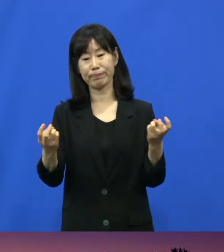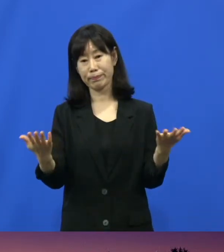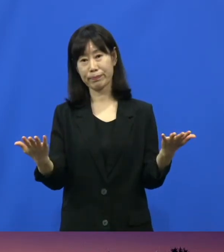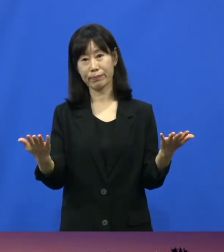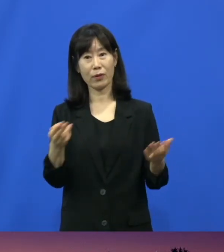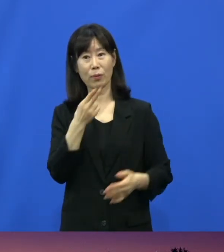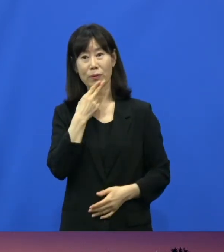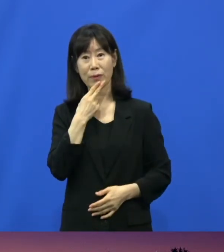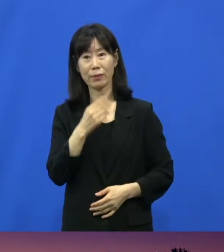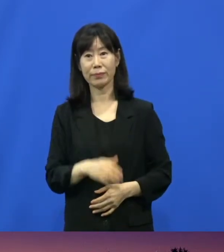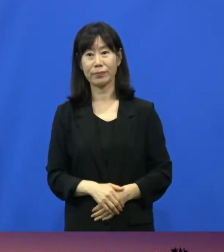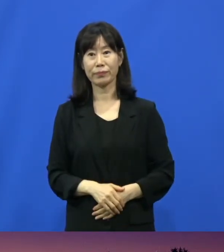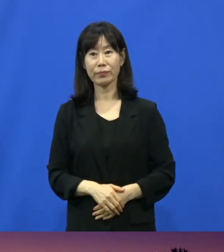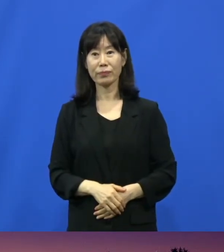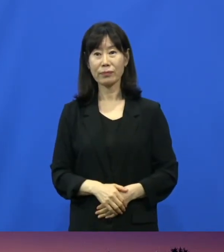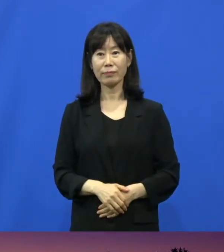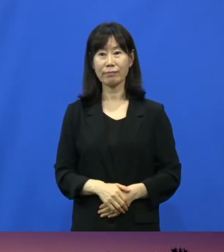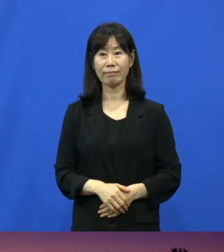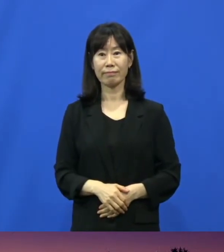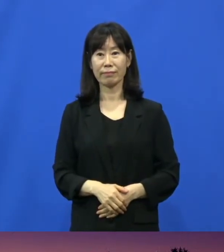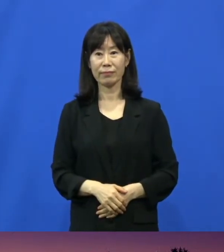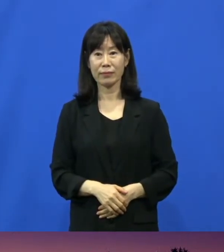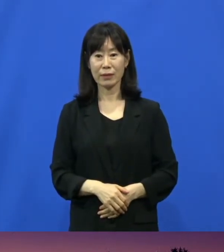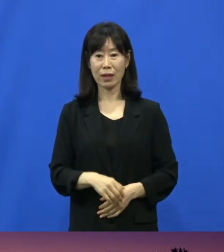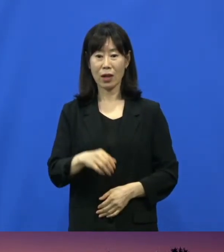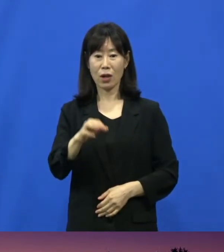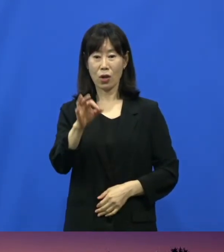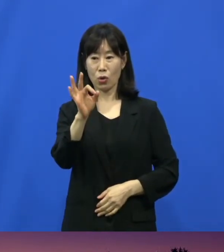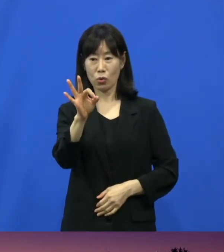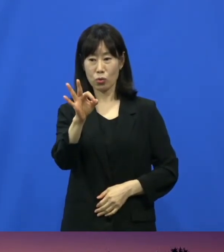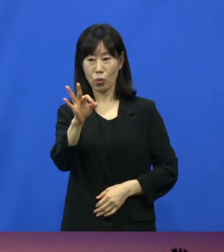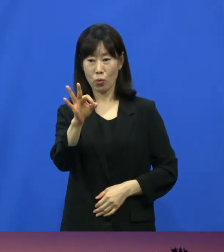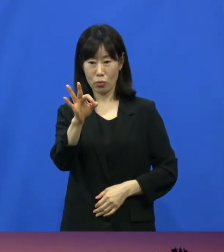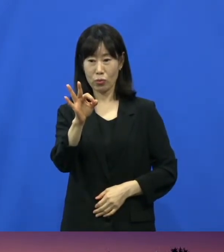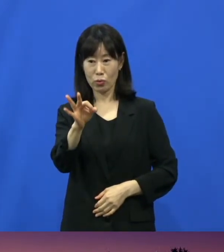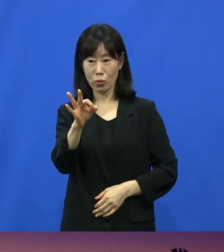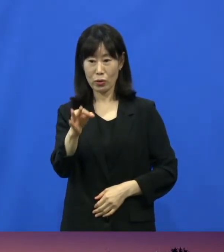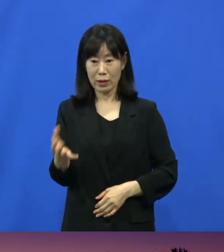막 돈 막 5만짜리 막 벽이를 만들어 자면 막 잠이 올까요?